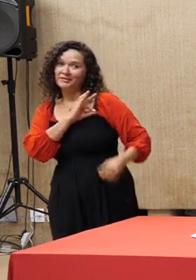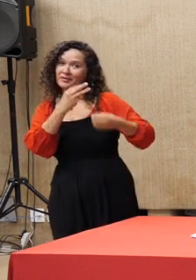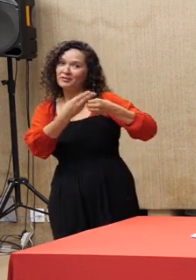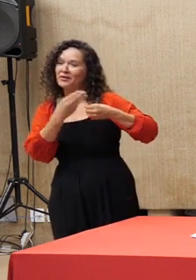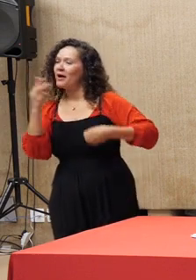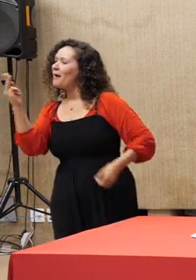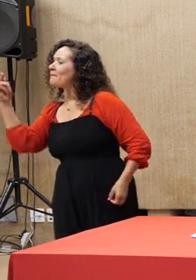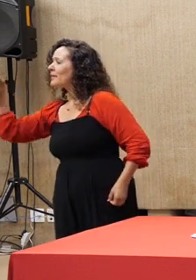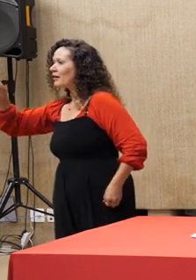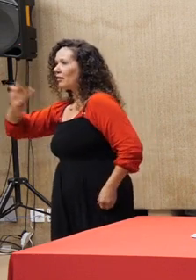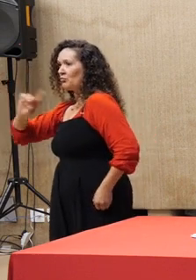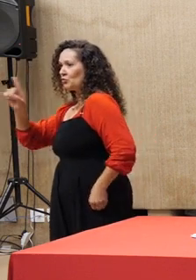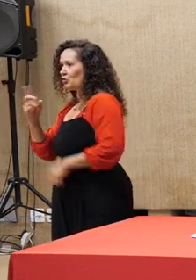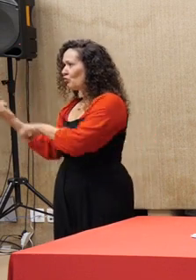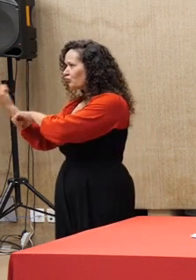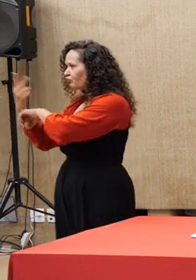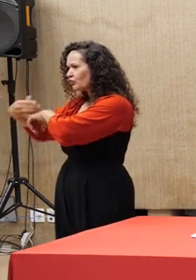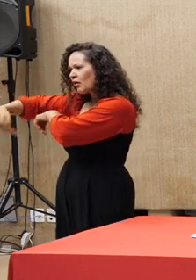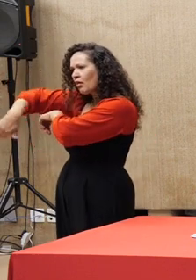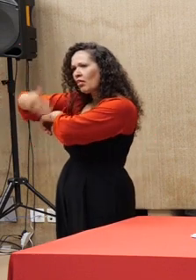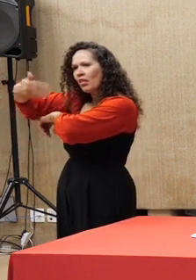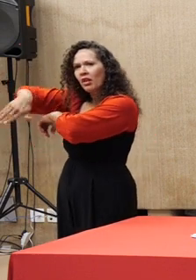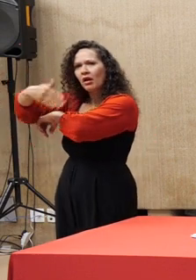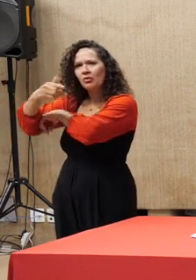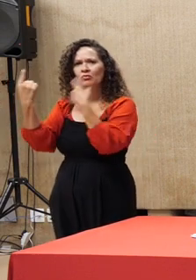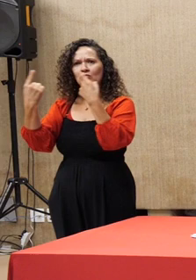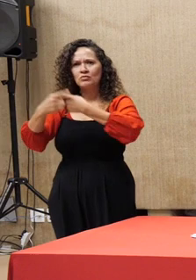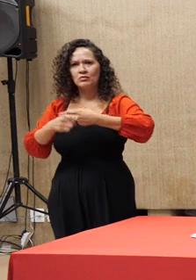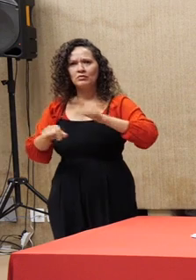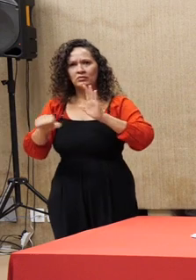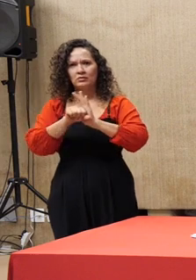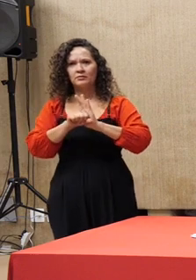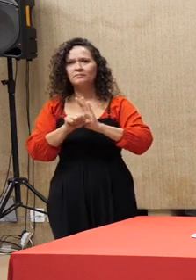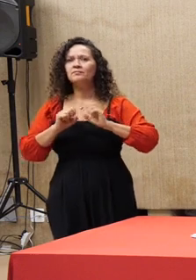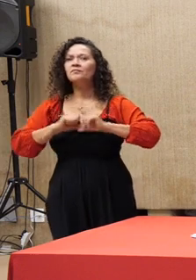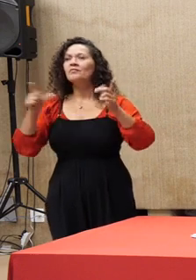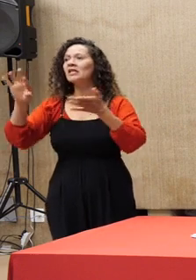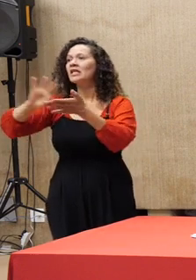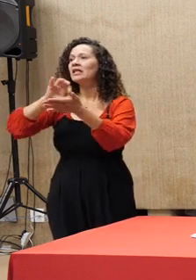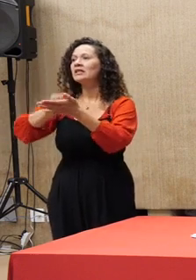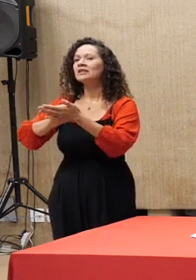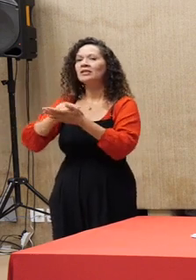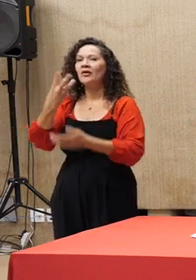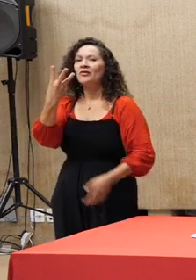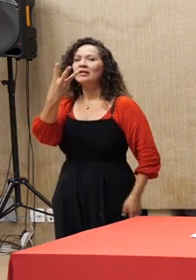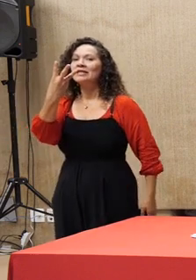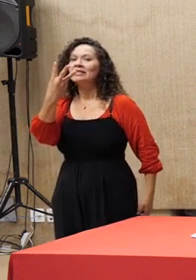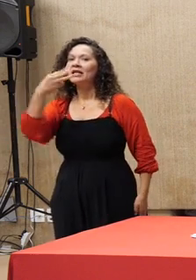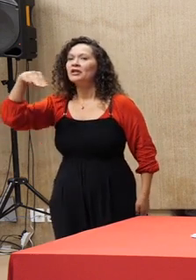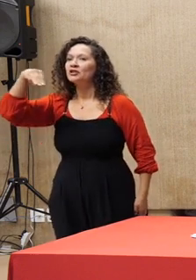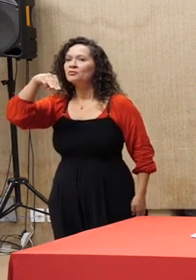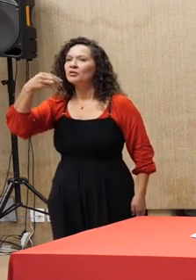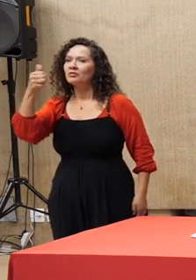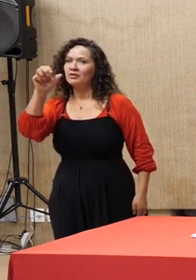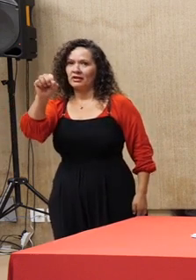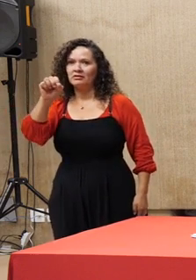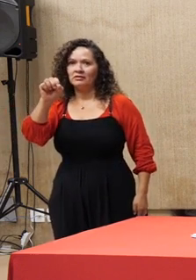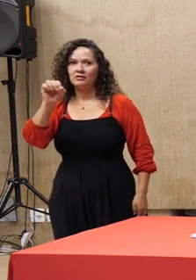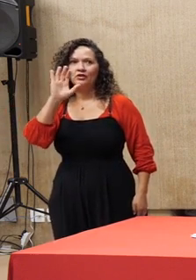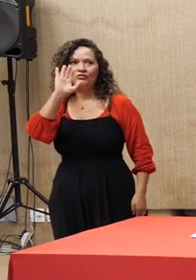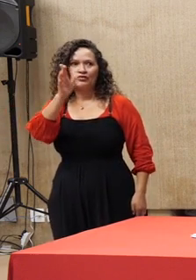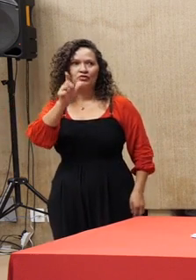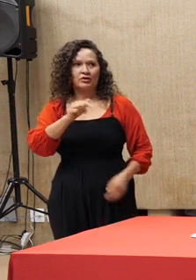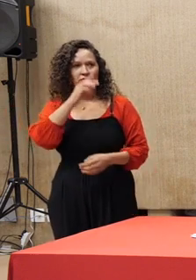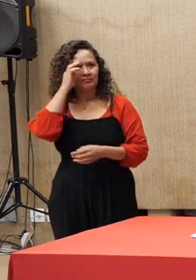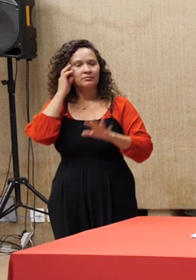vai fazer o policiamento ostensivo. Perfeito? Vou abrir aqui 10 inscrições de 3 minutos. Já está aqui,